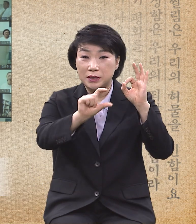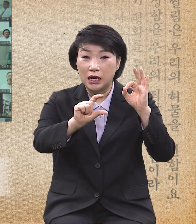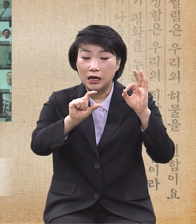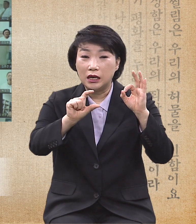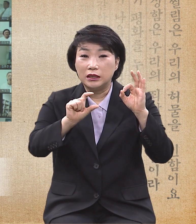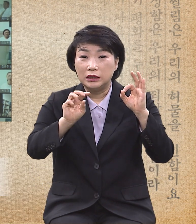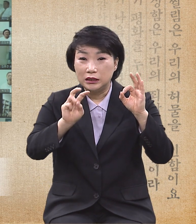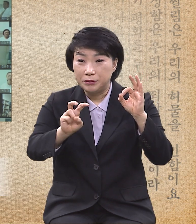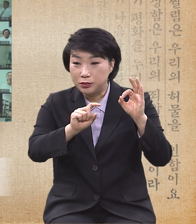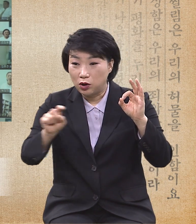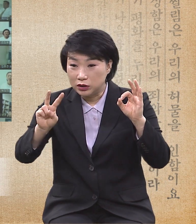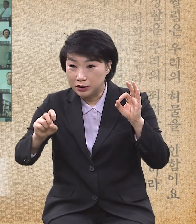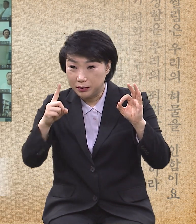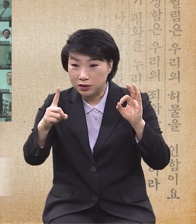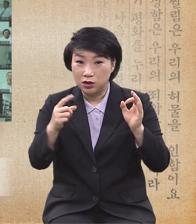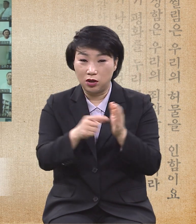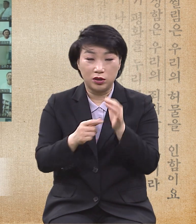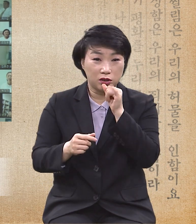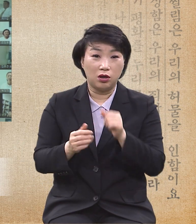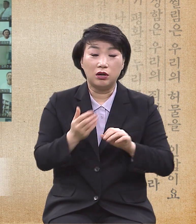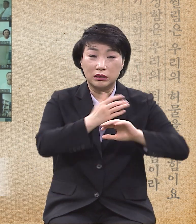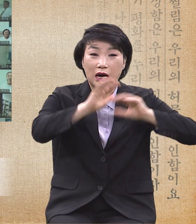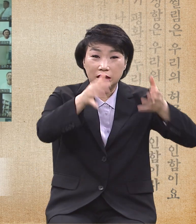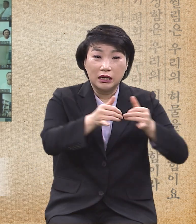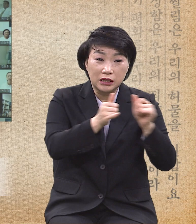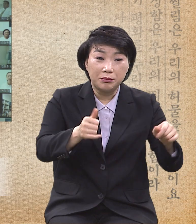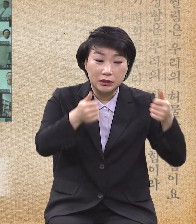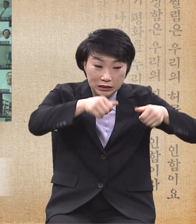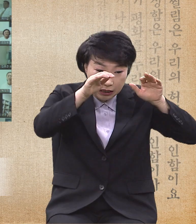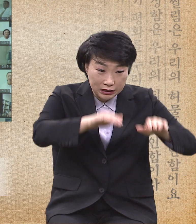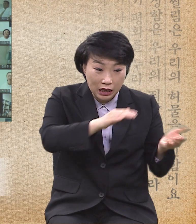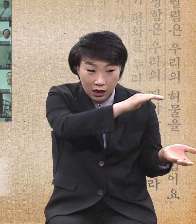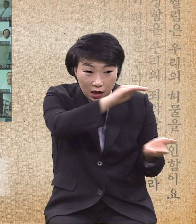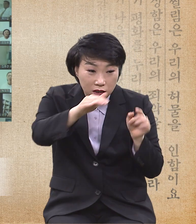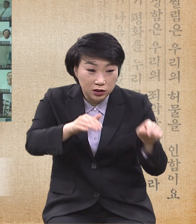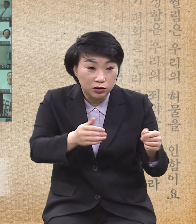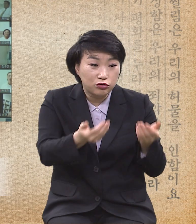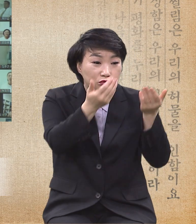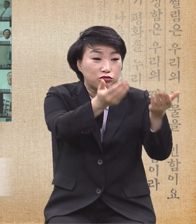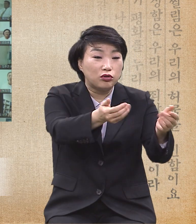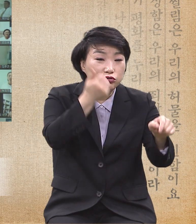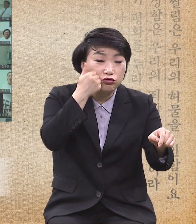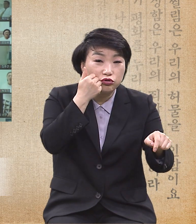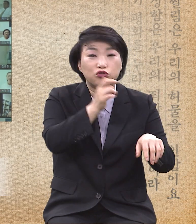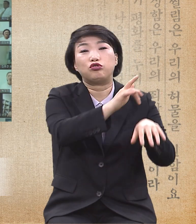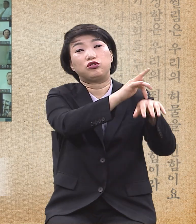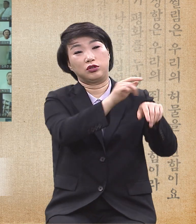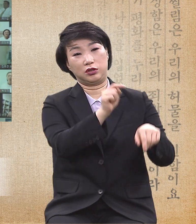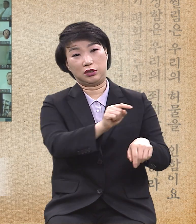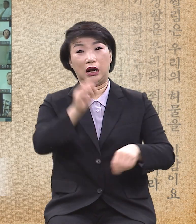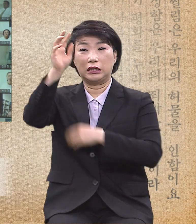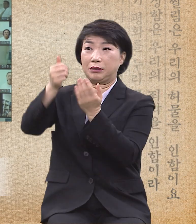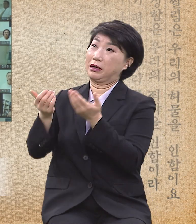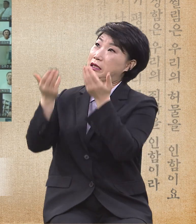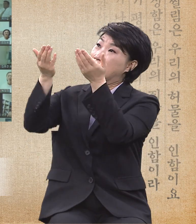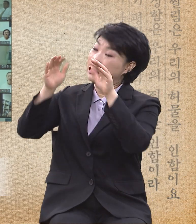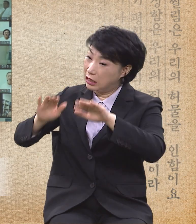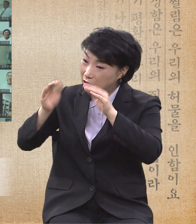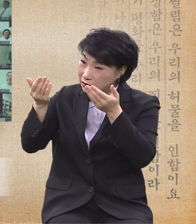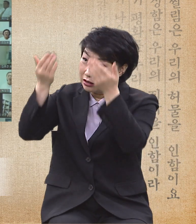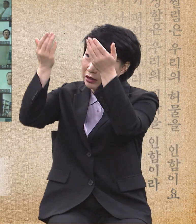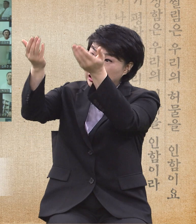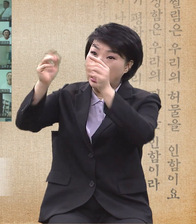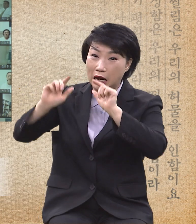20절로 21절에 대저 이방인의 제사하는 것은 귀신에게 하는 것이요 하나님께 제사하는